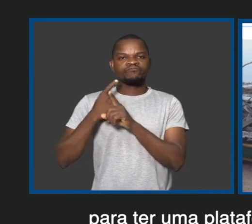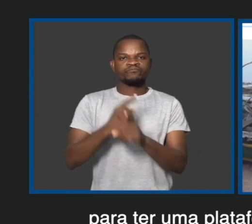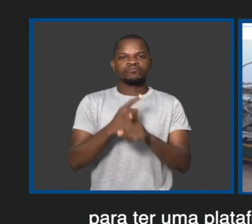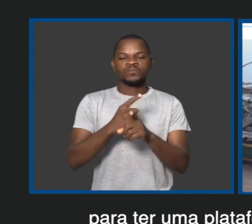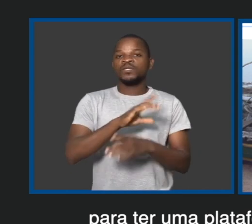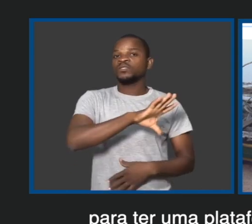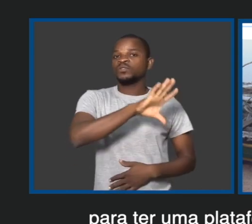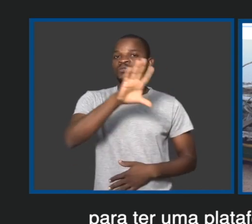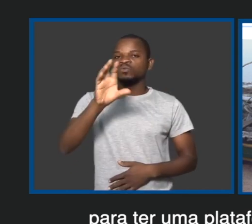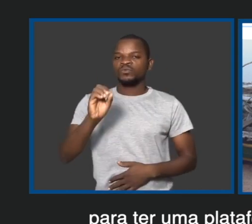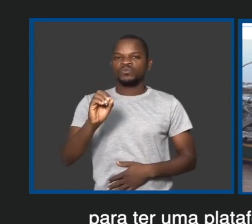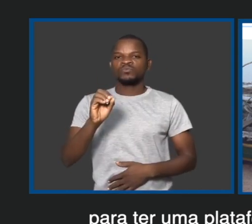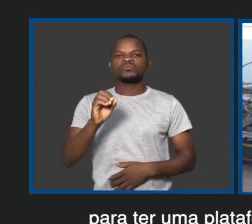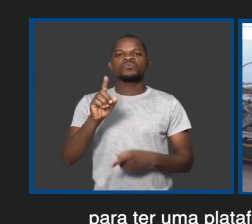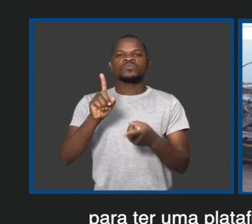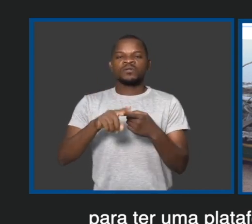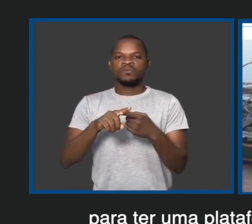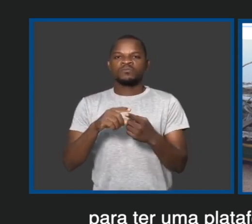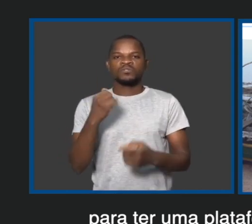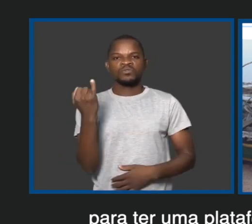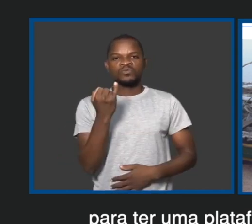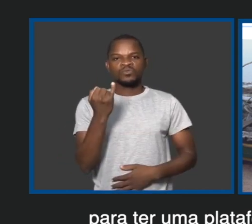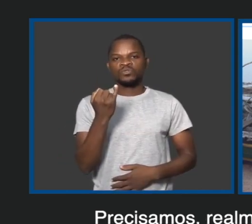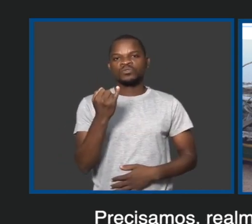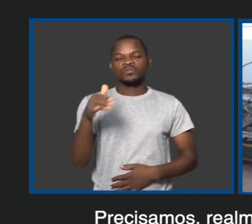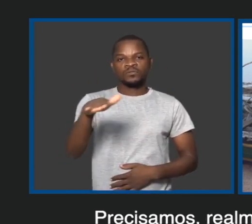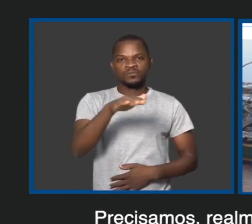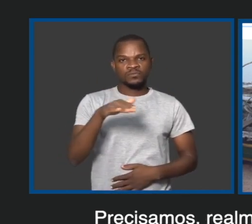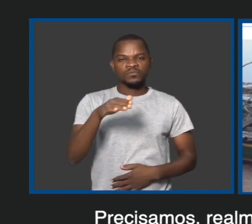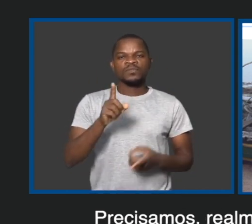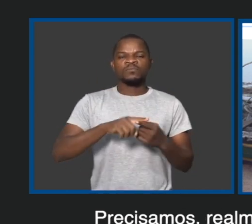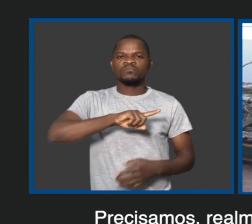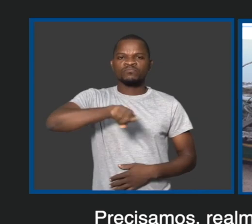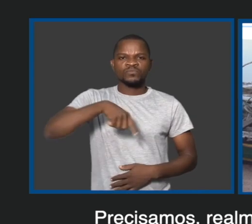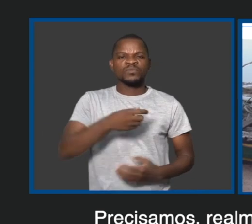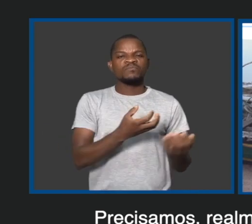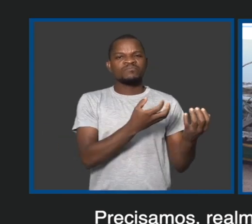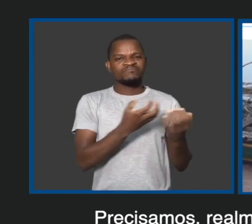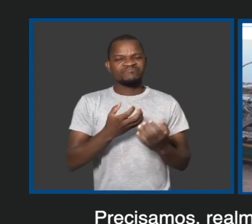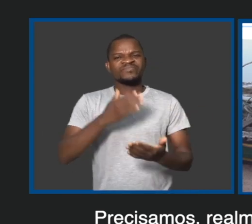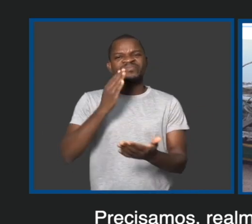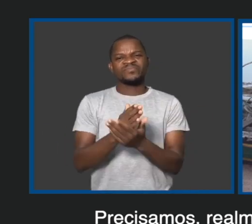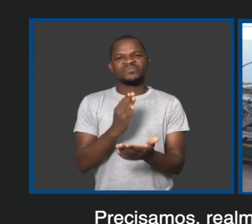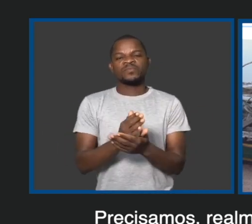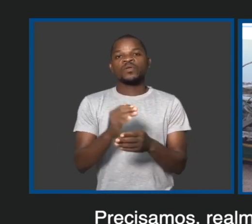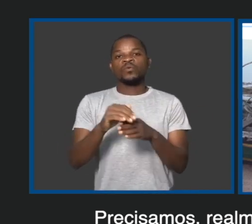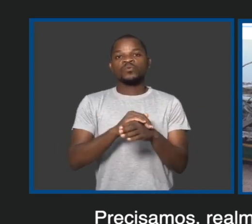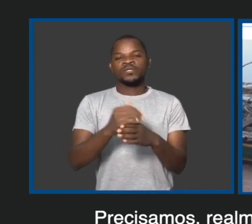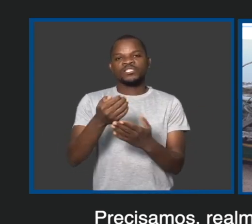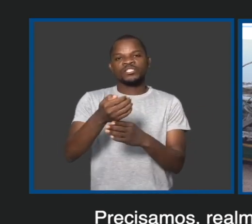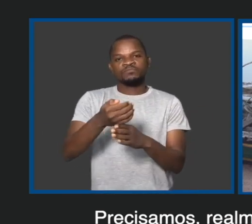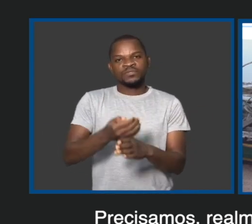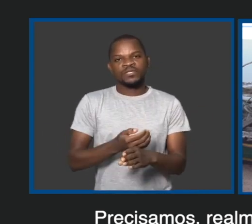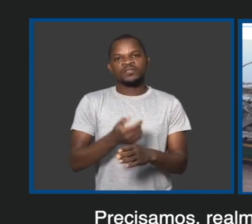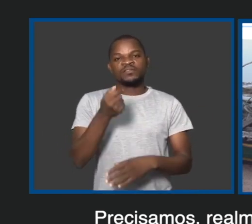de engajamento de todas as partes e setores da sociedade. Nós precisamos realmente usar